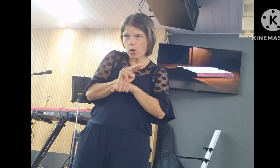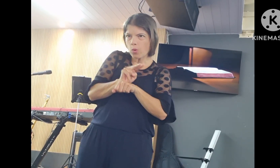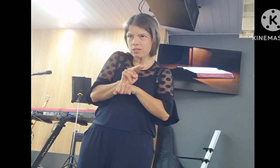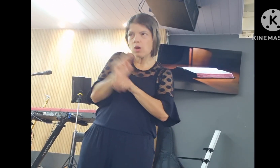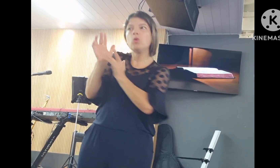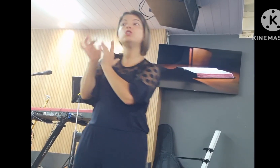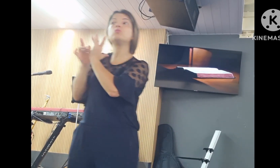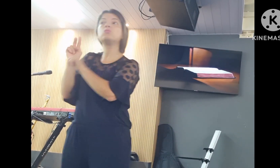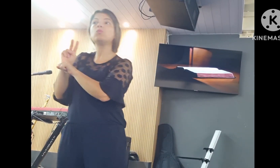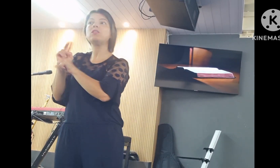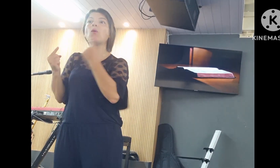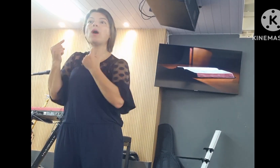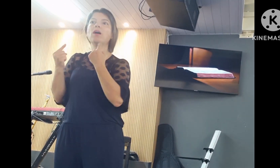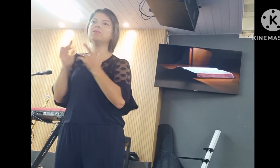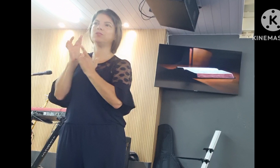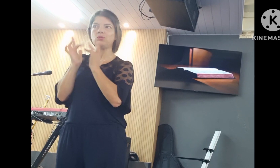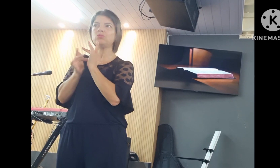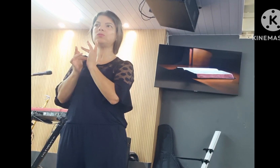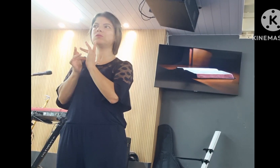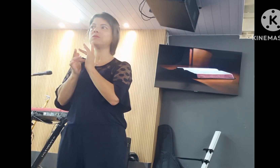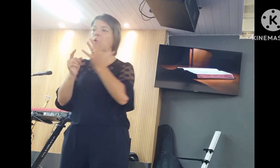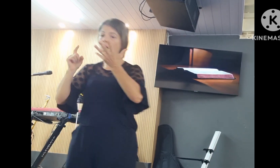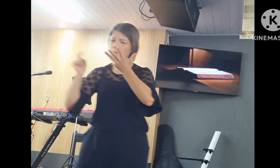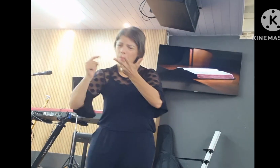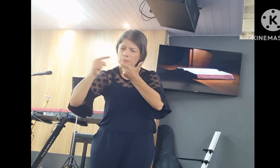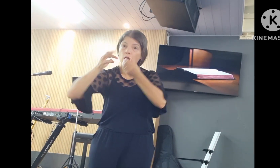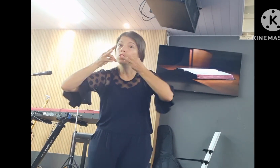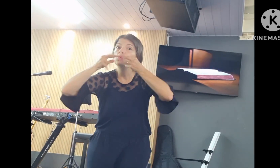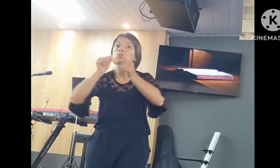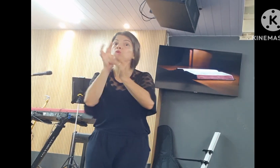Isso é Cristo sendo o centro da sua vida.